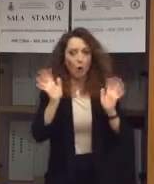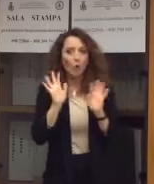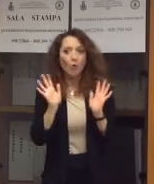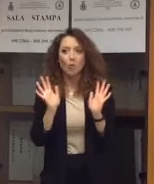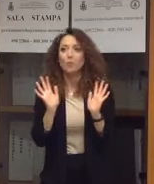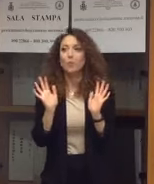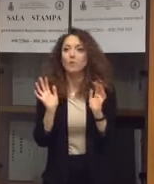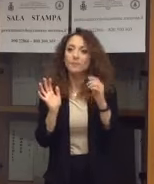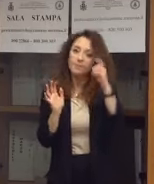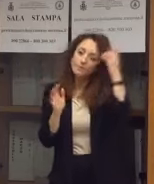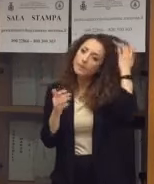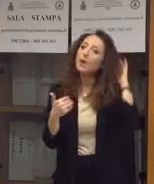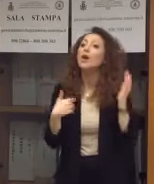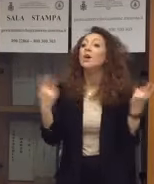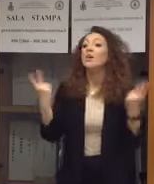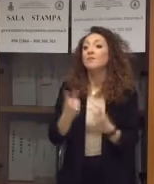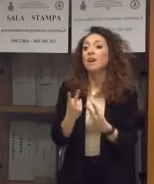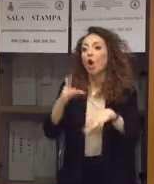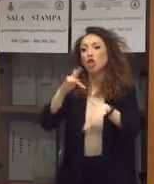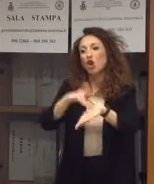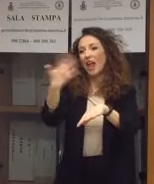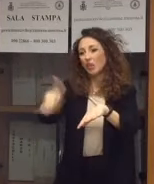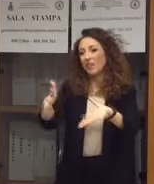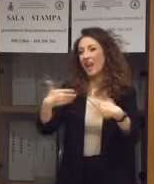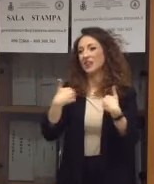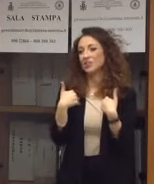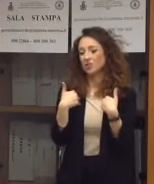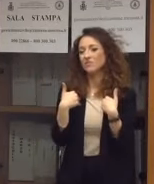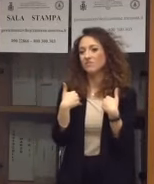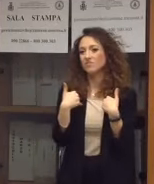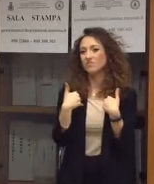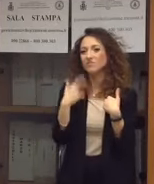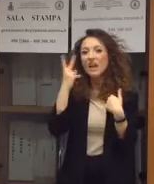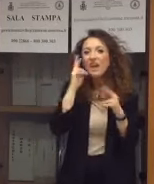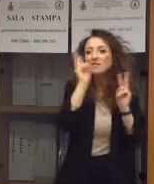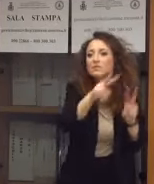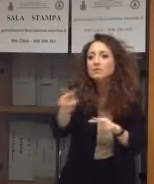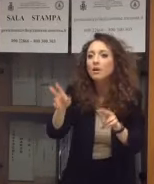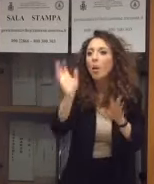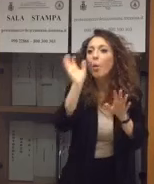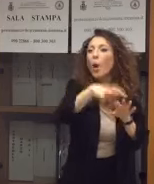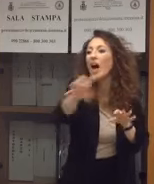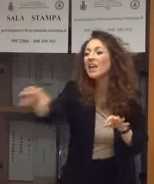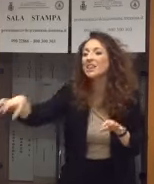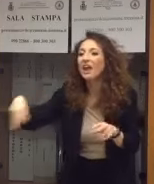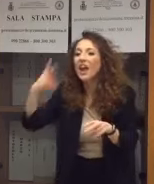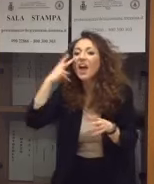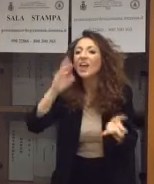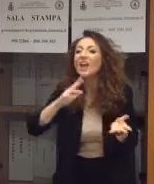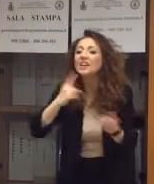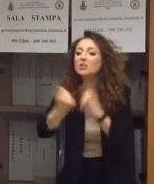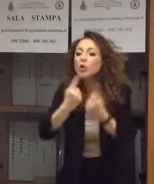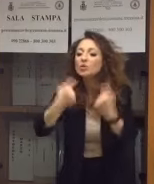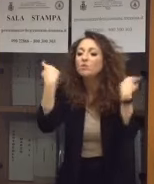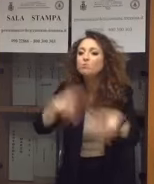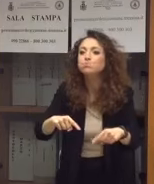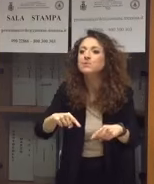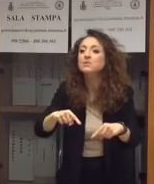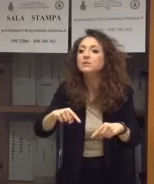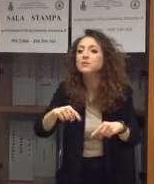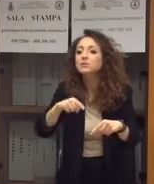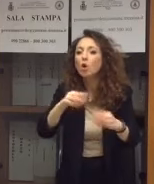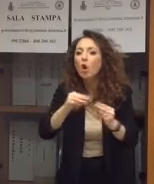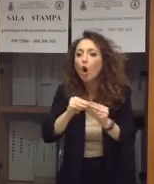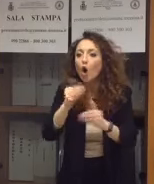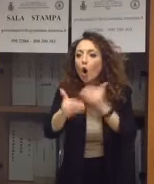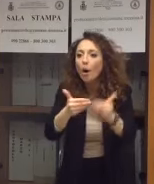stata anche sul campo, anche ho voluto verificare anche nei quartieri come man mano si evolveva la situazione, quindi sono stata presente in